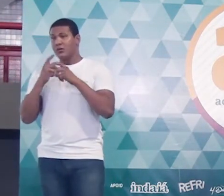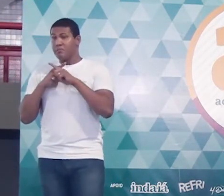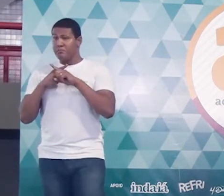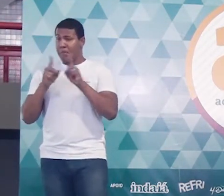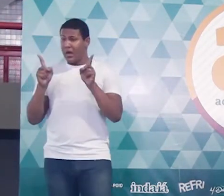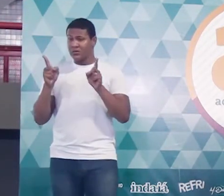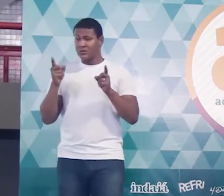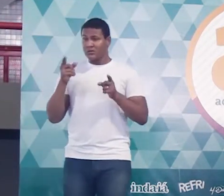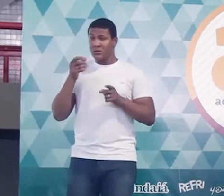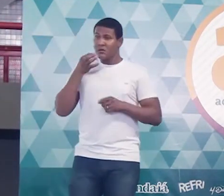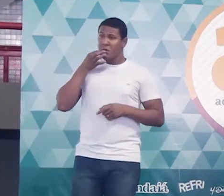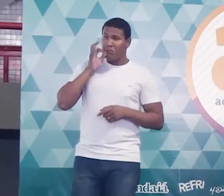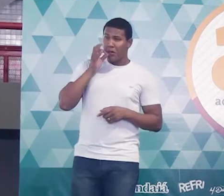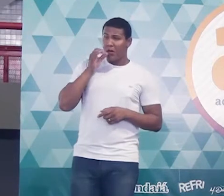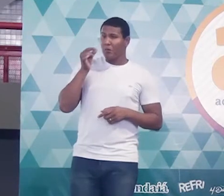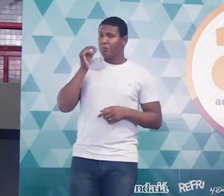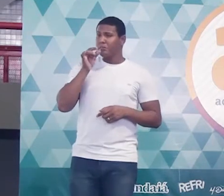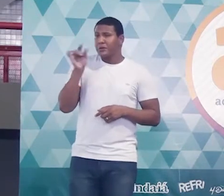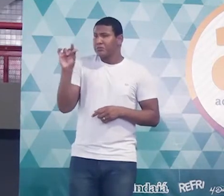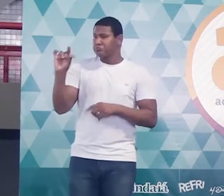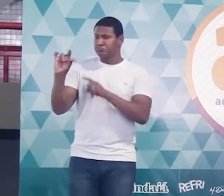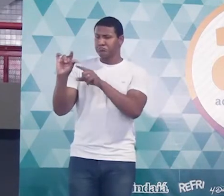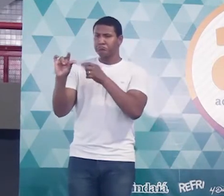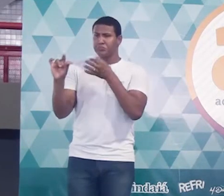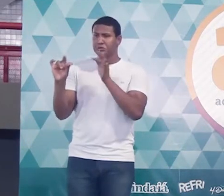Agora vem de duas, olha.